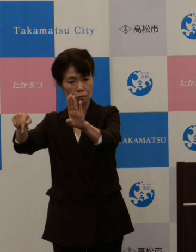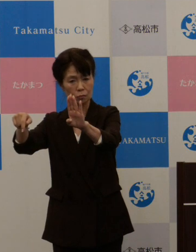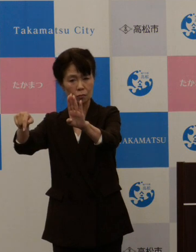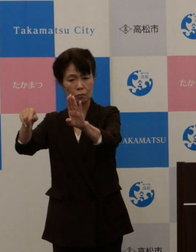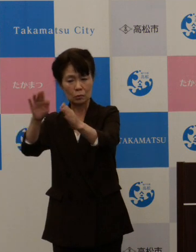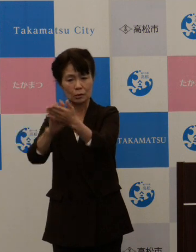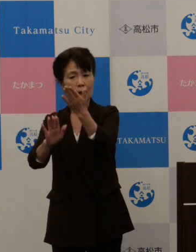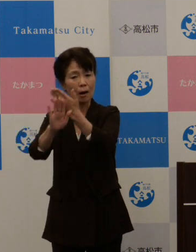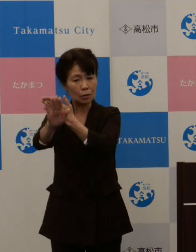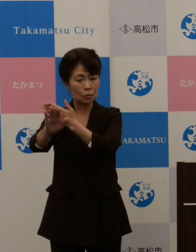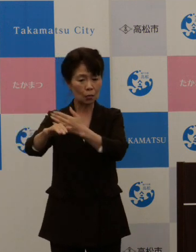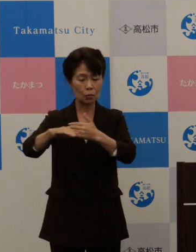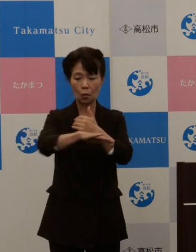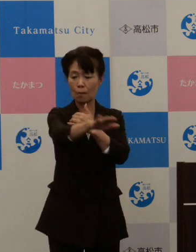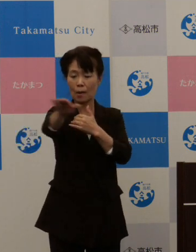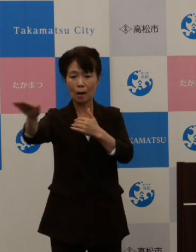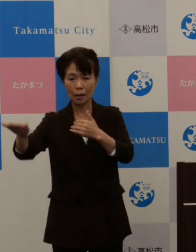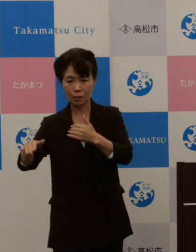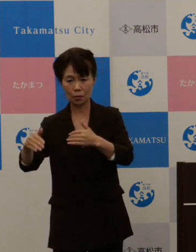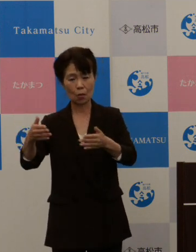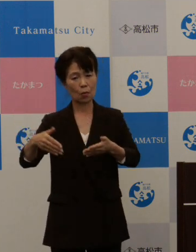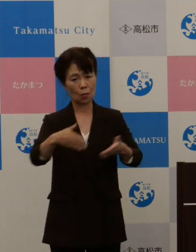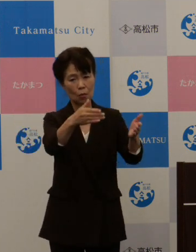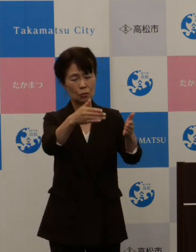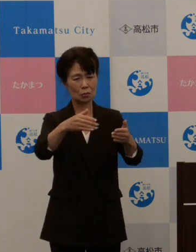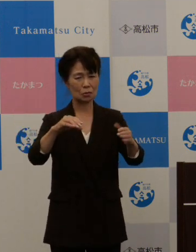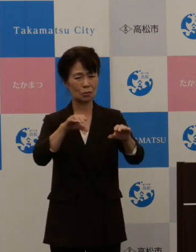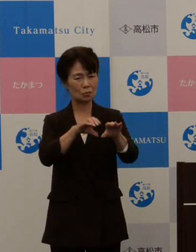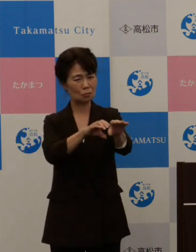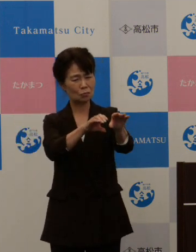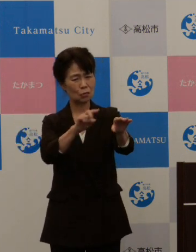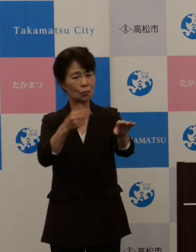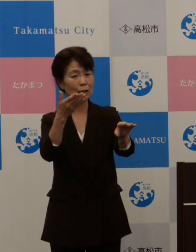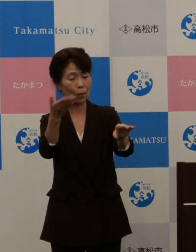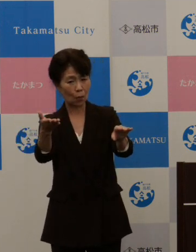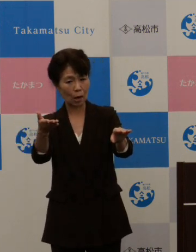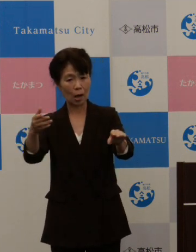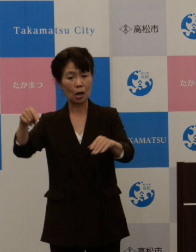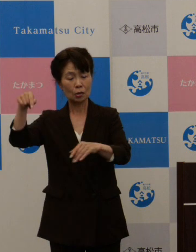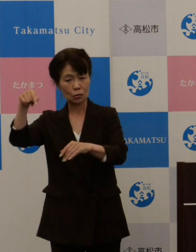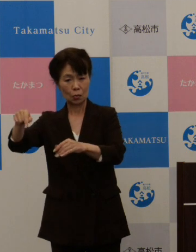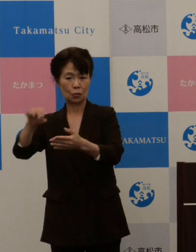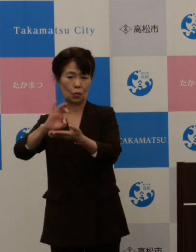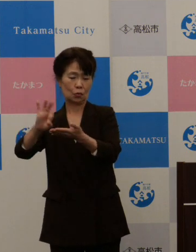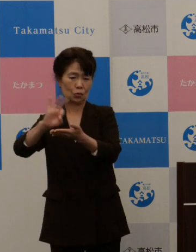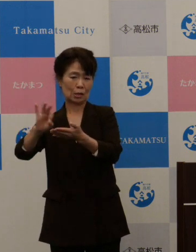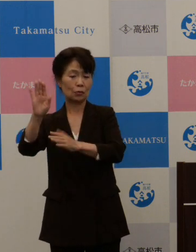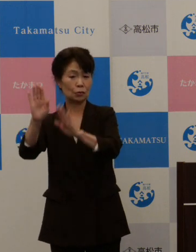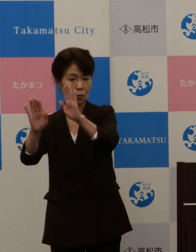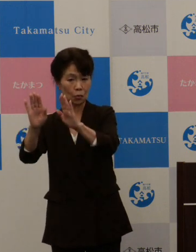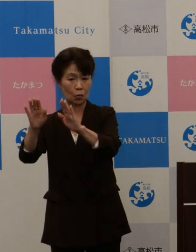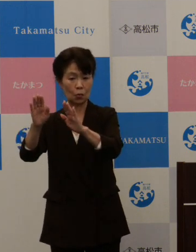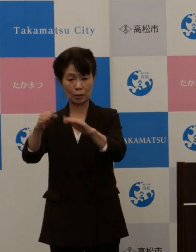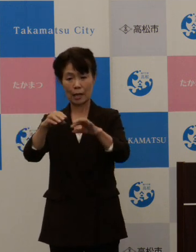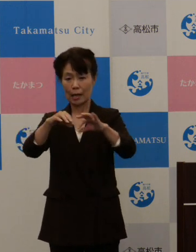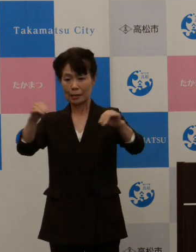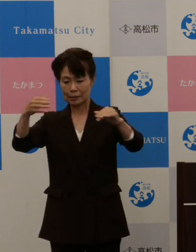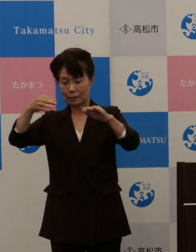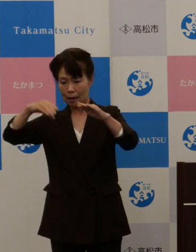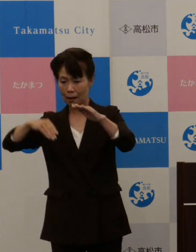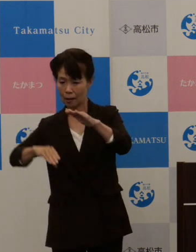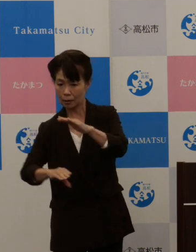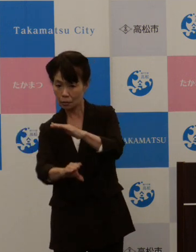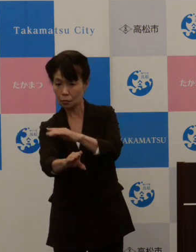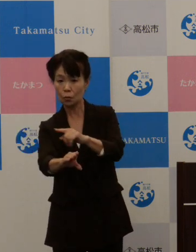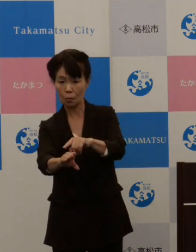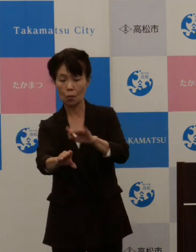状況がどうなるのか、あるいはプロムナード化のその利用状況、また 駐車場はあそこ地下駐車場サンポートはそ